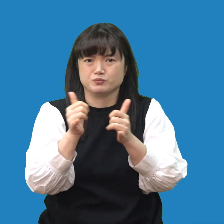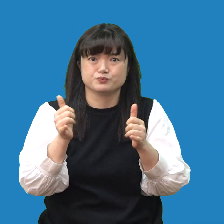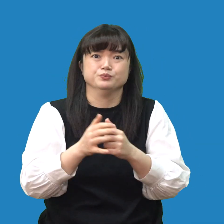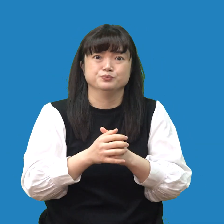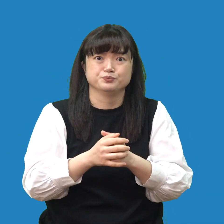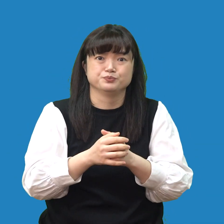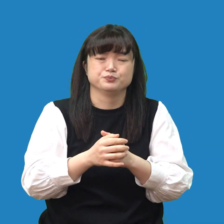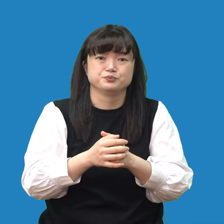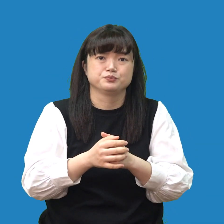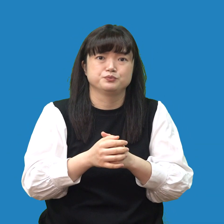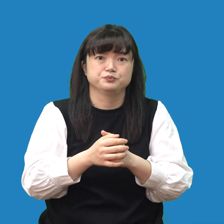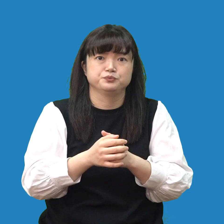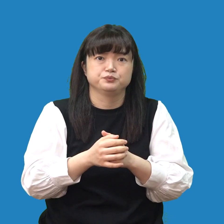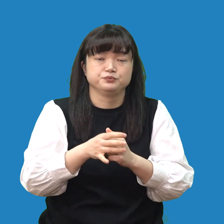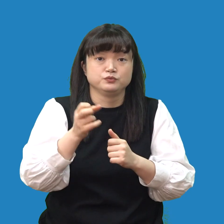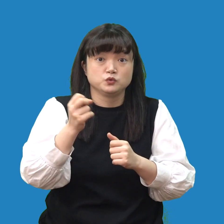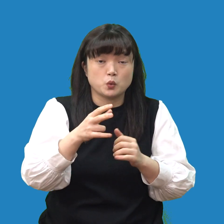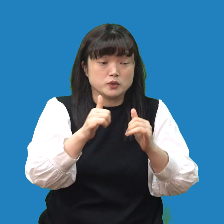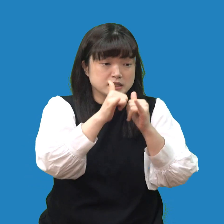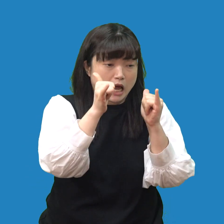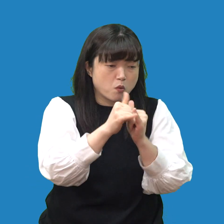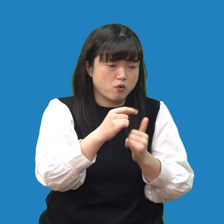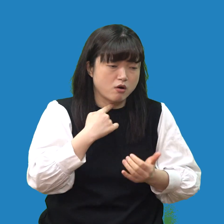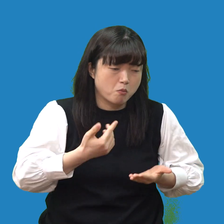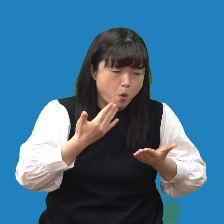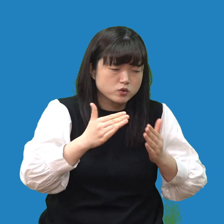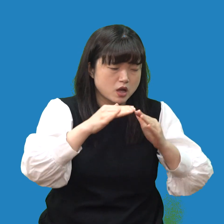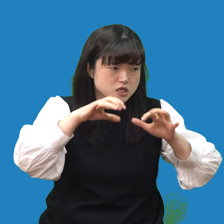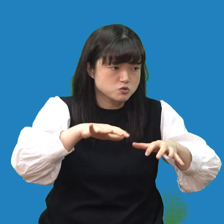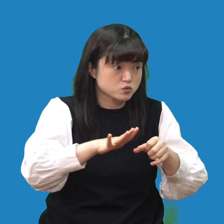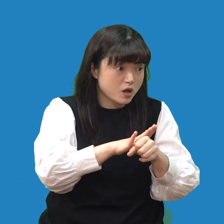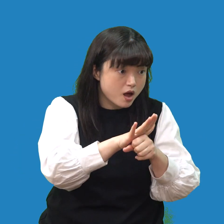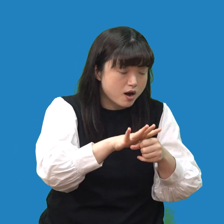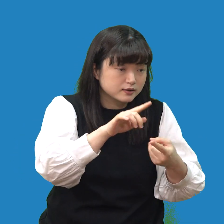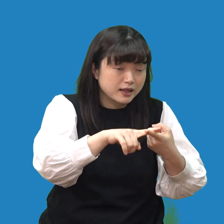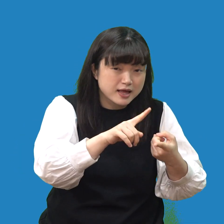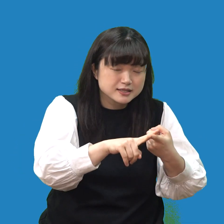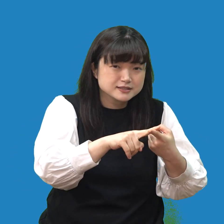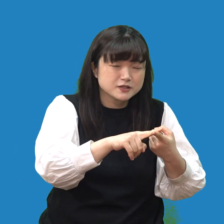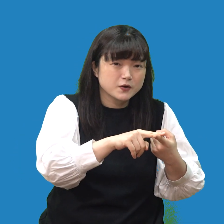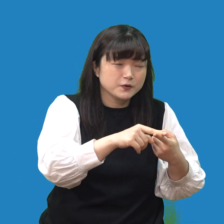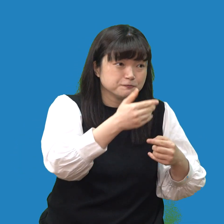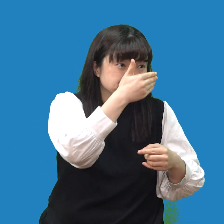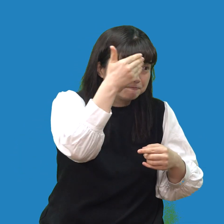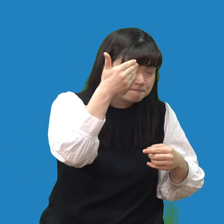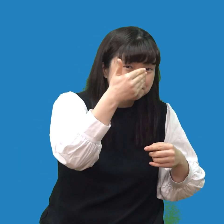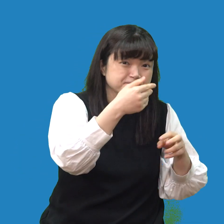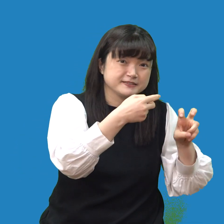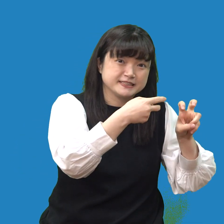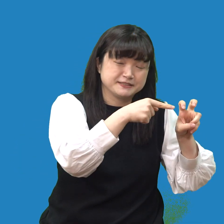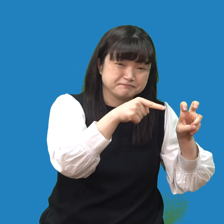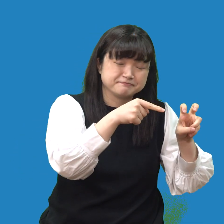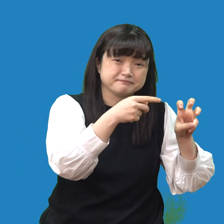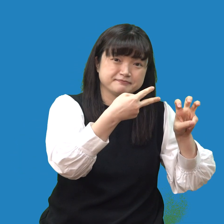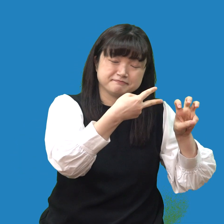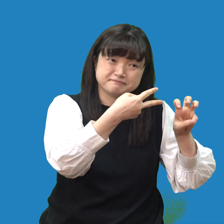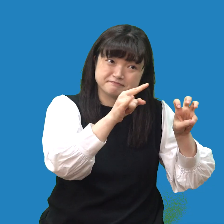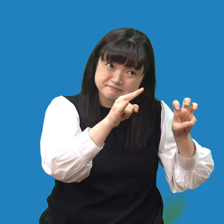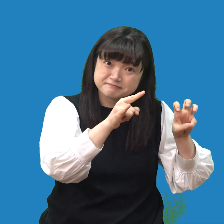세대였습니다. 이 사회 봉사와 이웃 사랑에는 어떤 세대가 가장 관심이